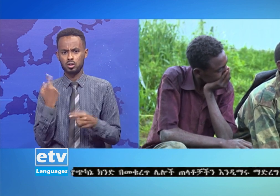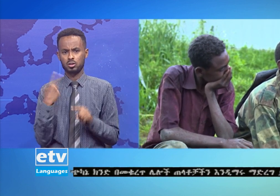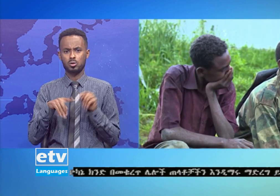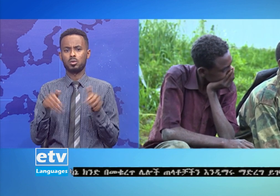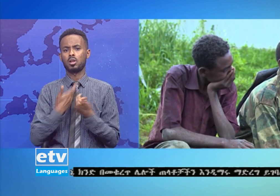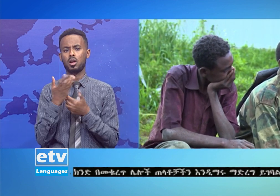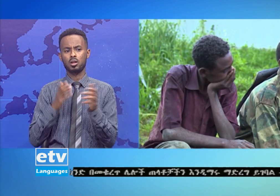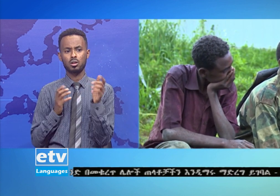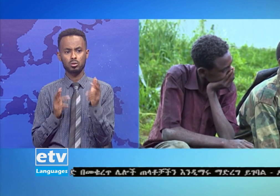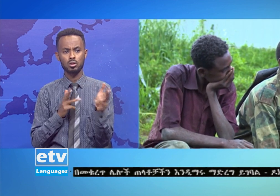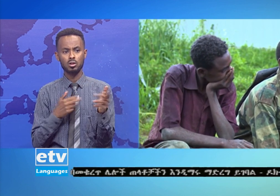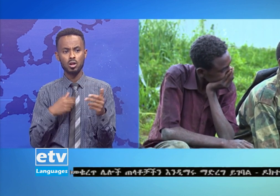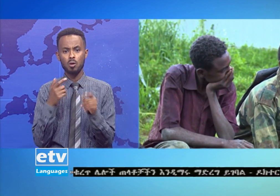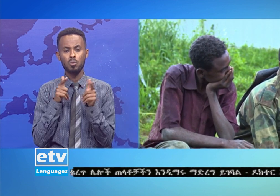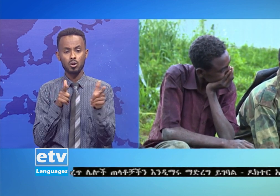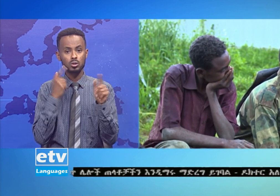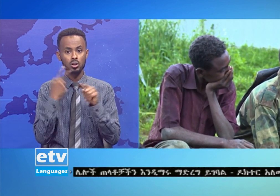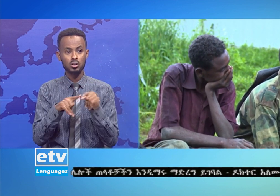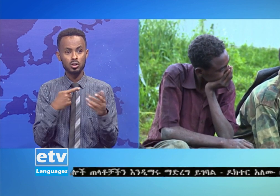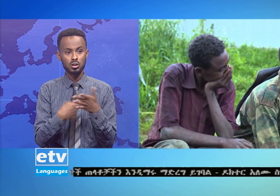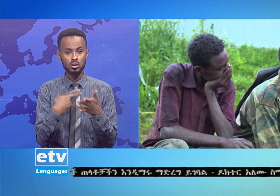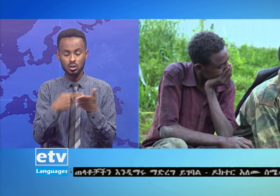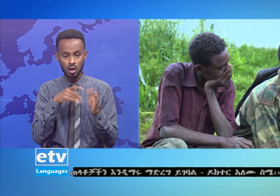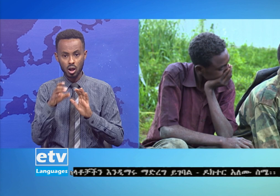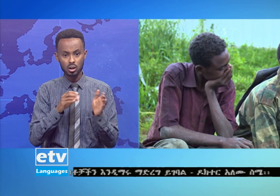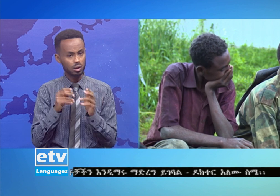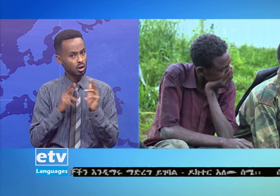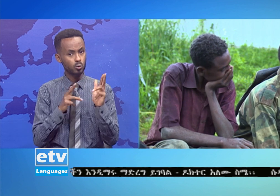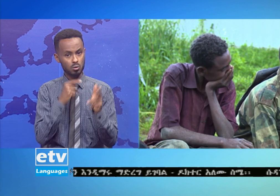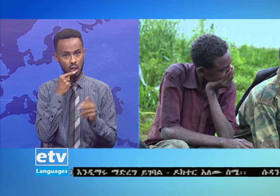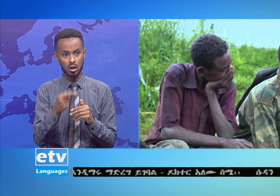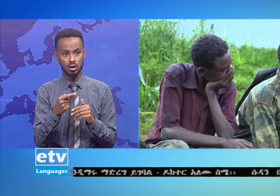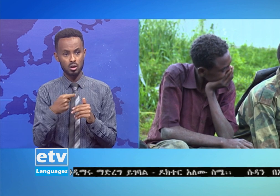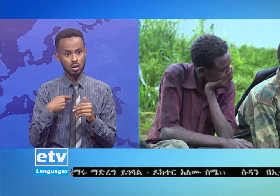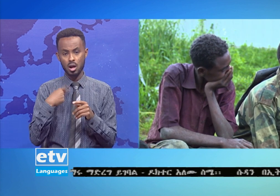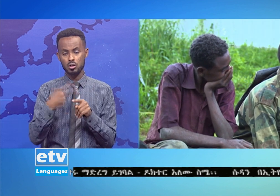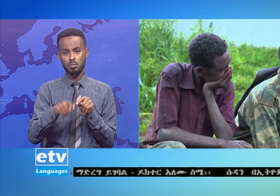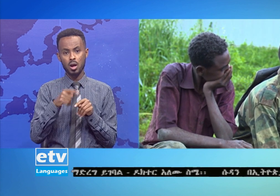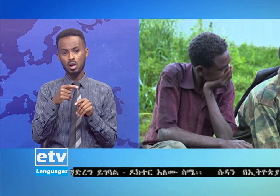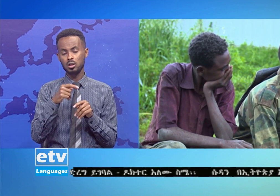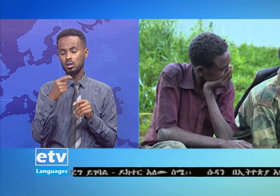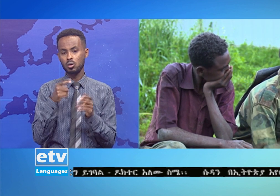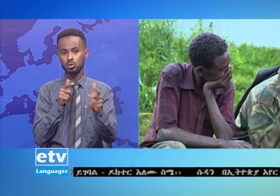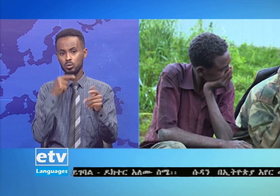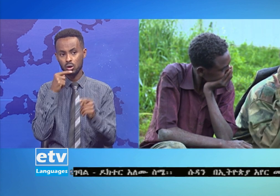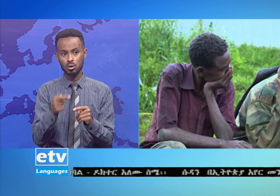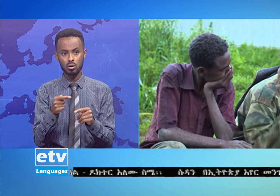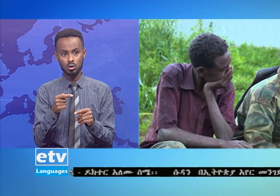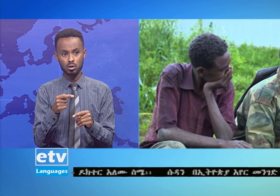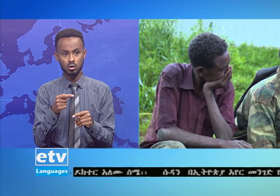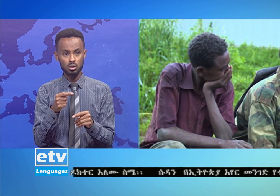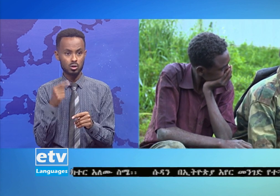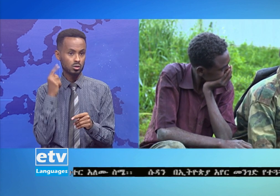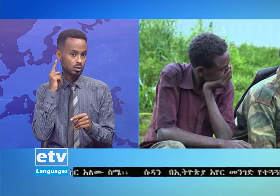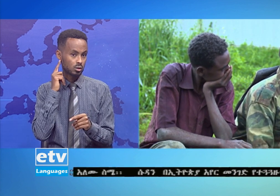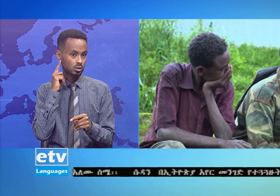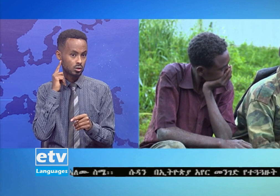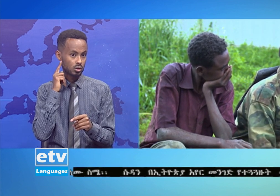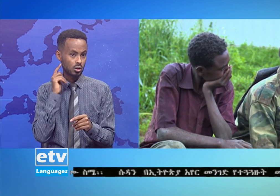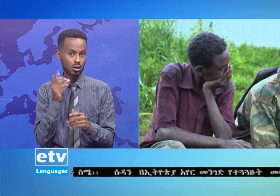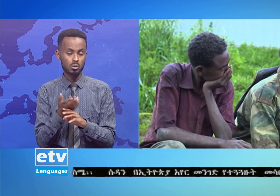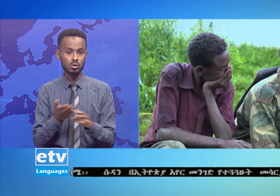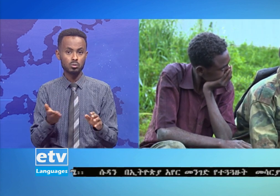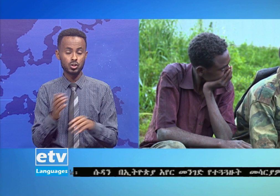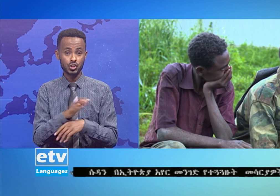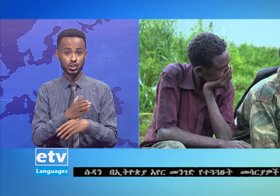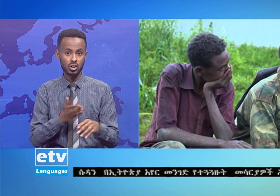አድርገን ተኩሳለን? እኛ መተኩስ አንችልም። እንዲህ አድርገ ተኩሳለኝ። እኔ አልችልም አንተኩስም ስለው እዚህ ጋር በአጥር አንስቶ